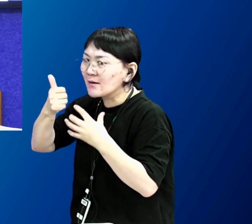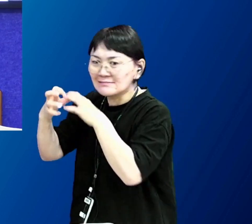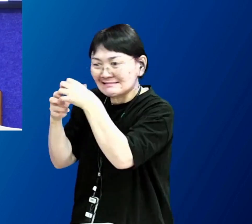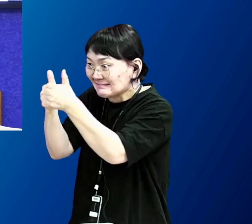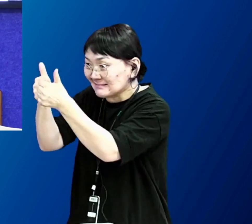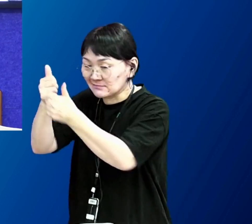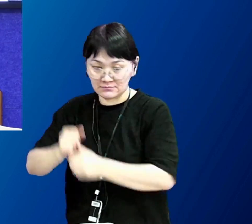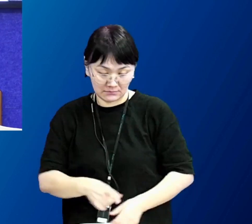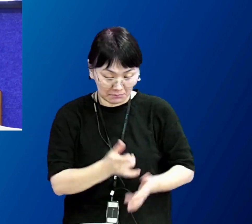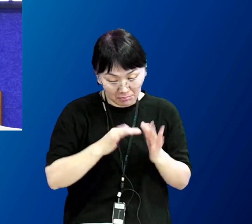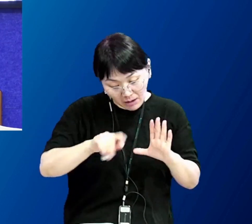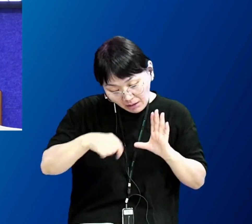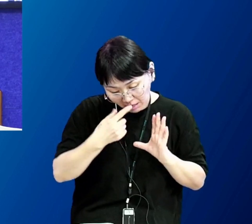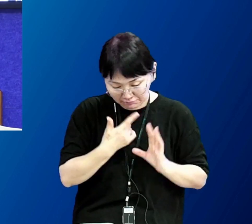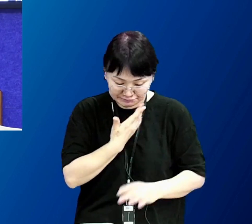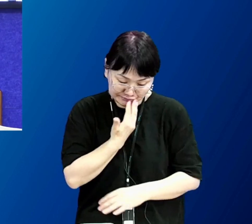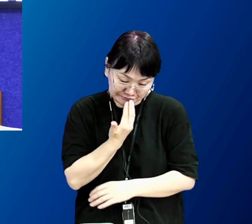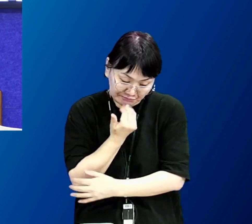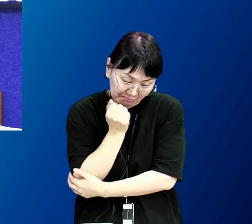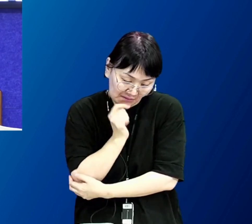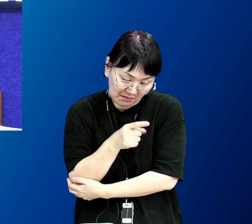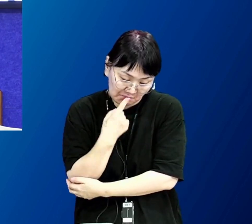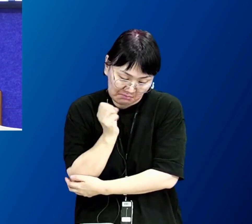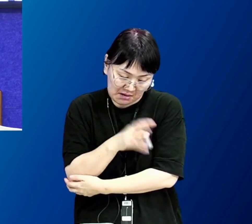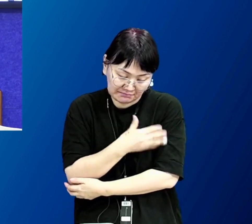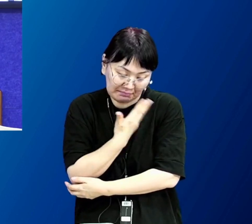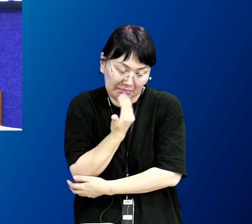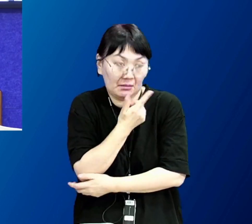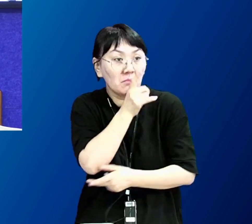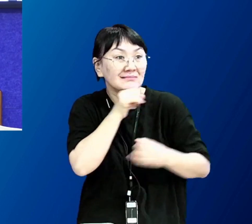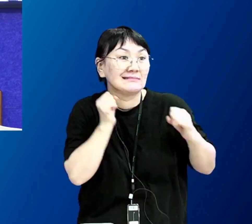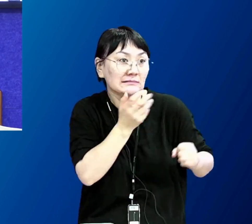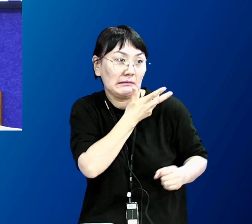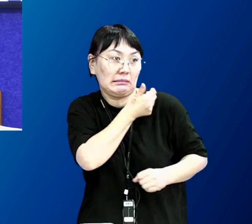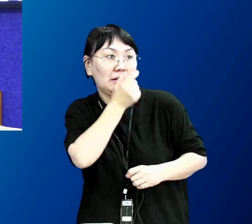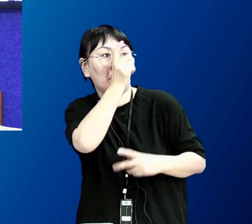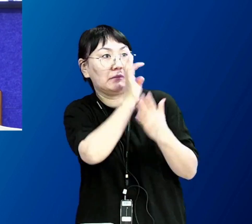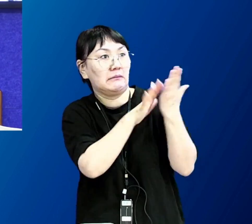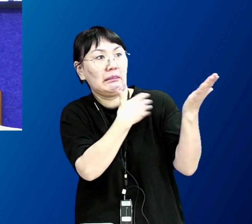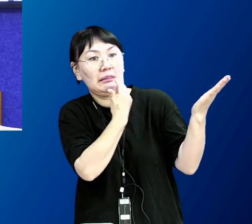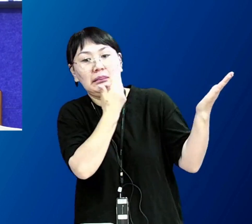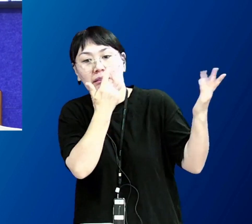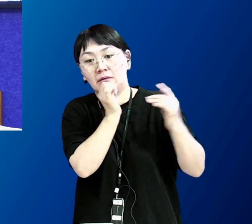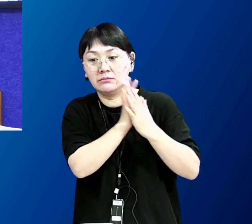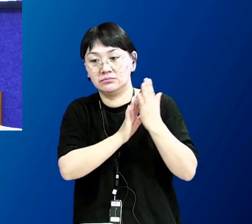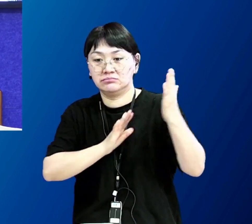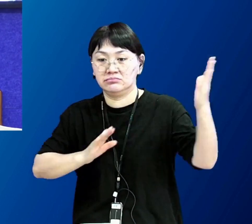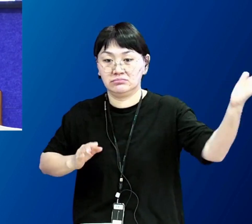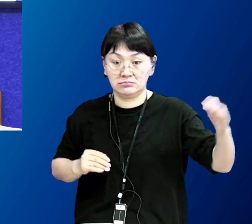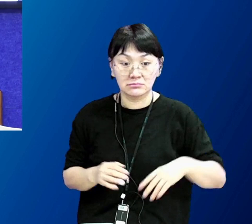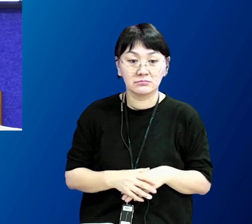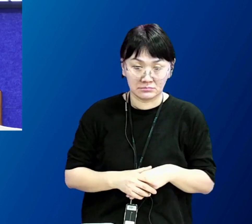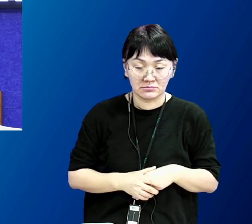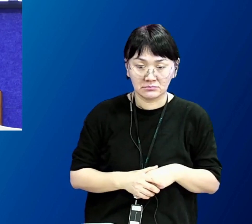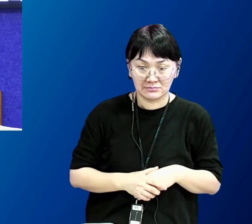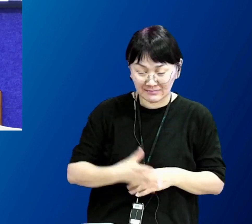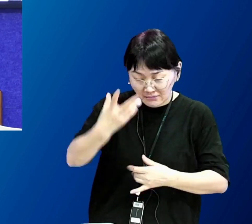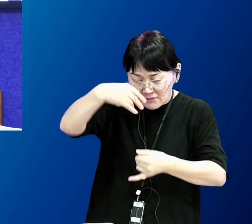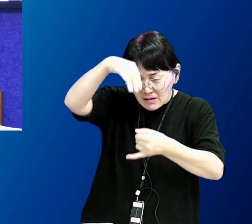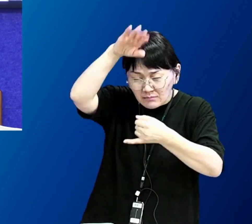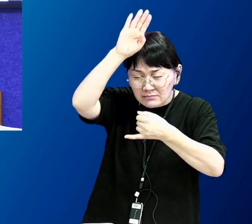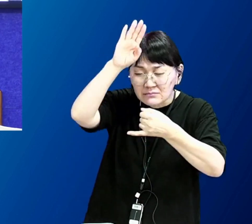амьдрал амтгүй болж эхэлдэг. Тэр хэмжээгээр бурхнаас холдодог баг. За, төгсөгөл нь юу бол? Амжигтай